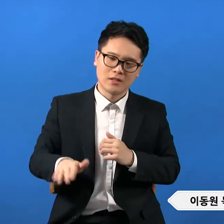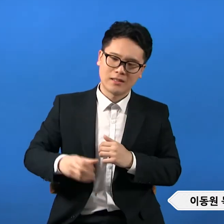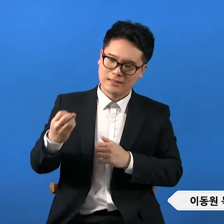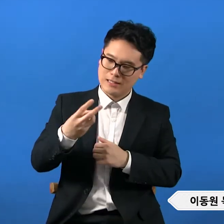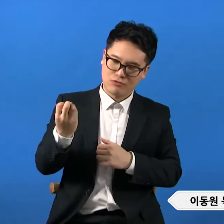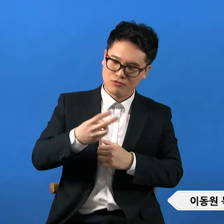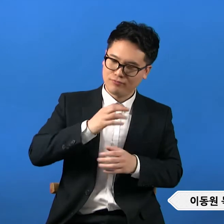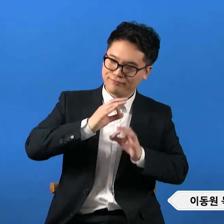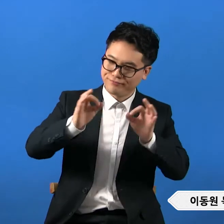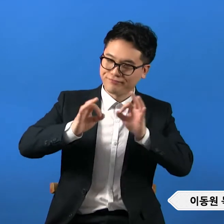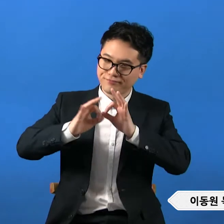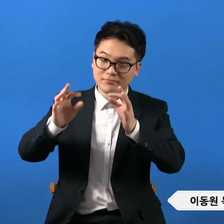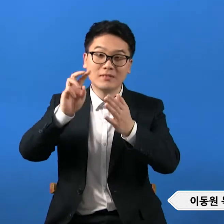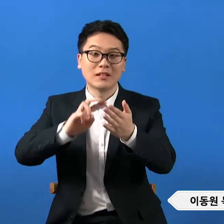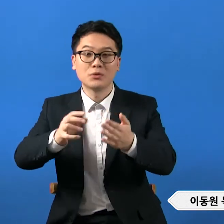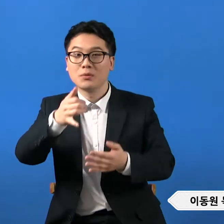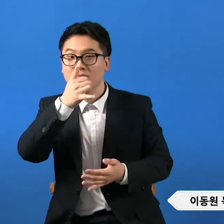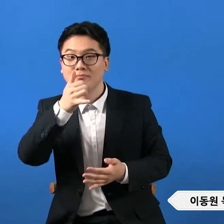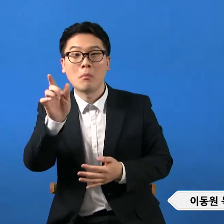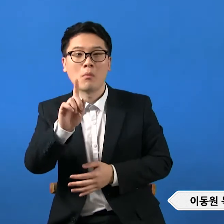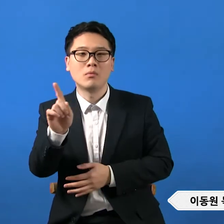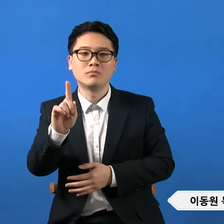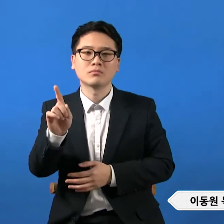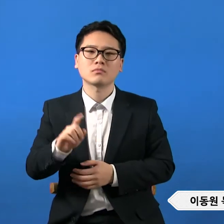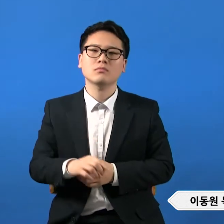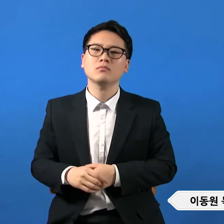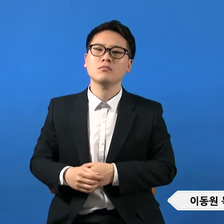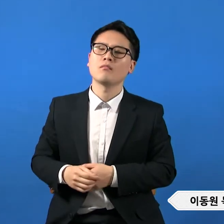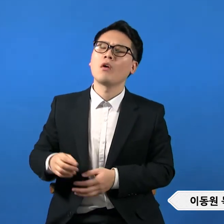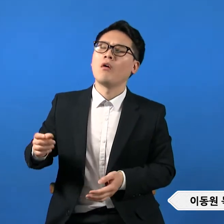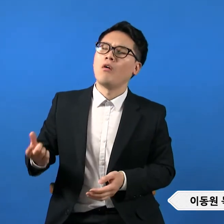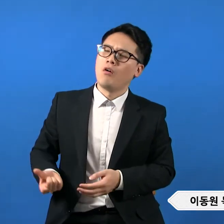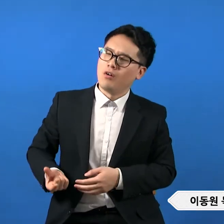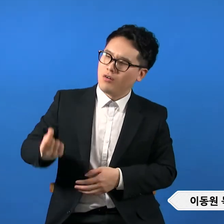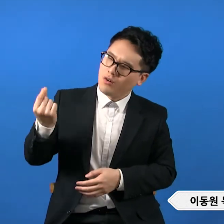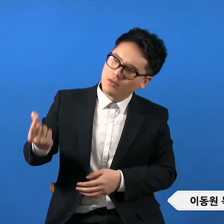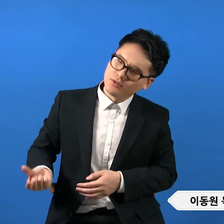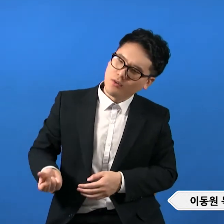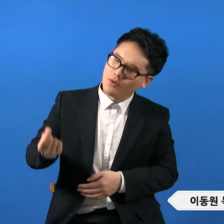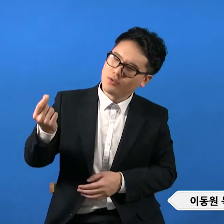찬송이 있잖아요. 어서 돌아오. 어서